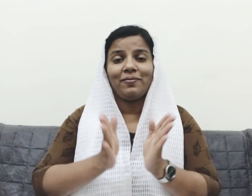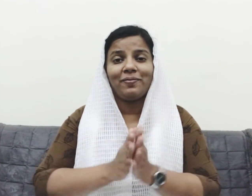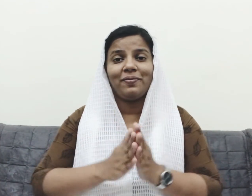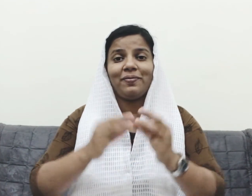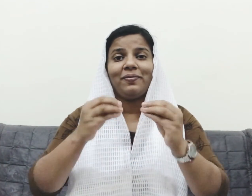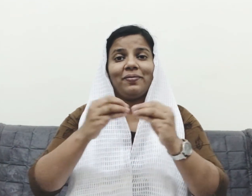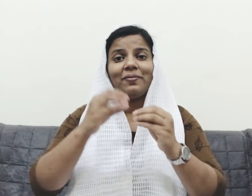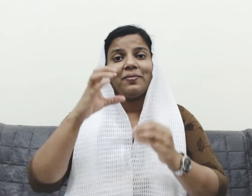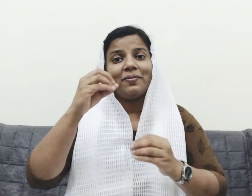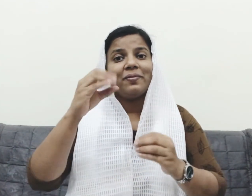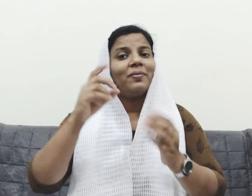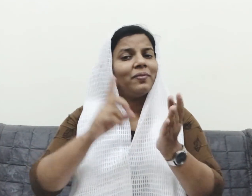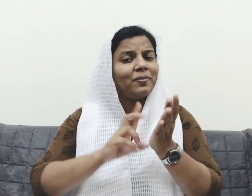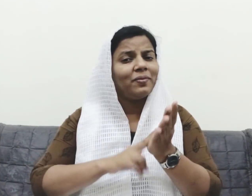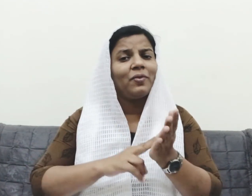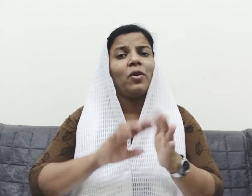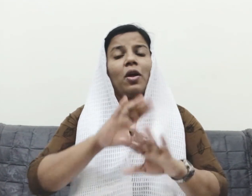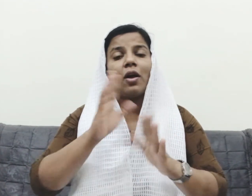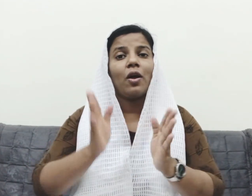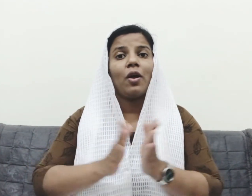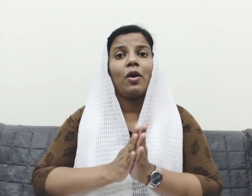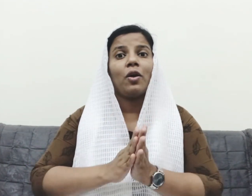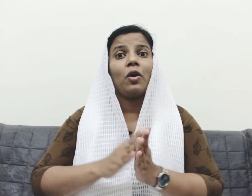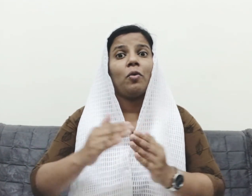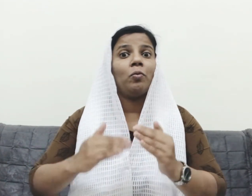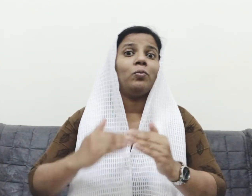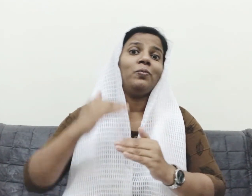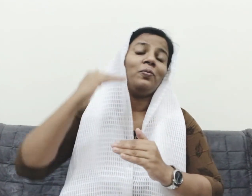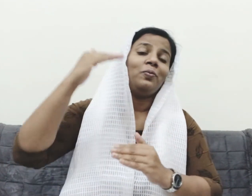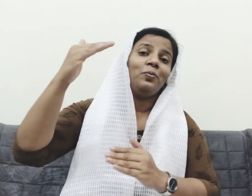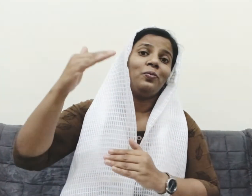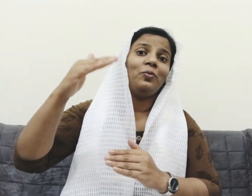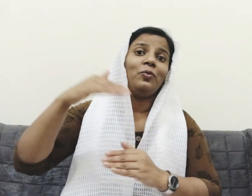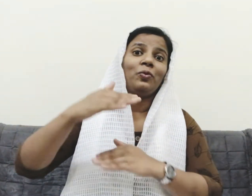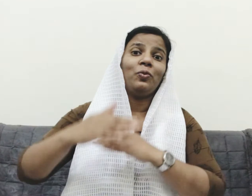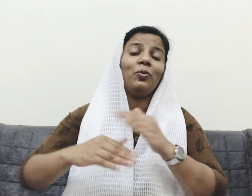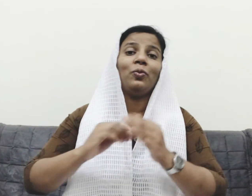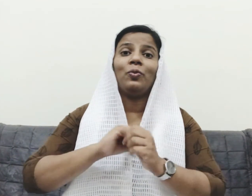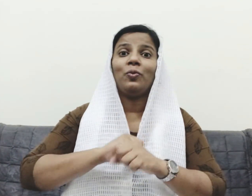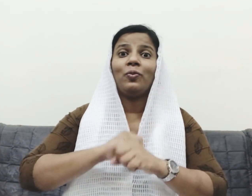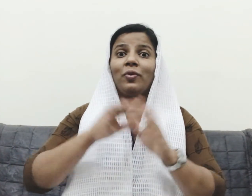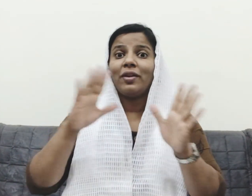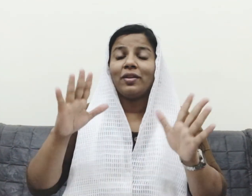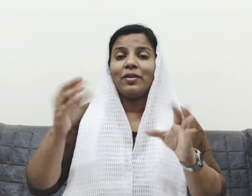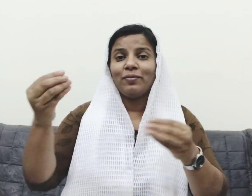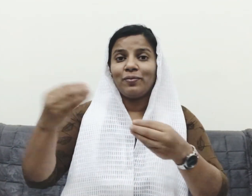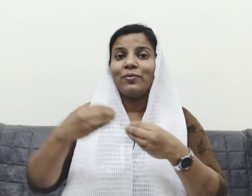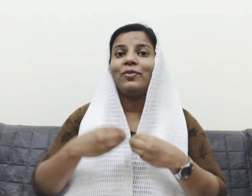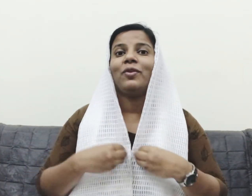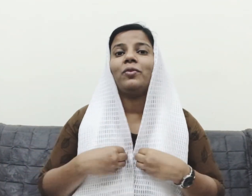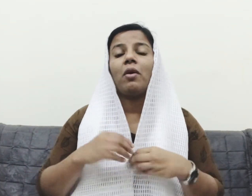വരമൊക്കെയും ഉയരത്തിൽ നിന്ന് വെളിച്ചങ്ങളുടെ പിതാവിങ്ങളിൽ നിന്ന് ഇറങ്ങി വരുന്നു. അപ്പം നമുക്ക് എവിടുന്നാണ് വരുന്നത്? എല്ലാം